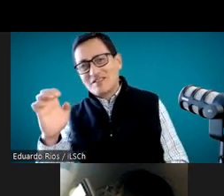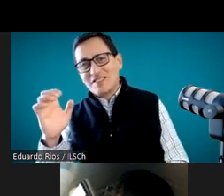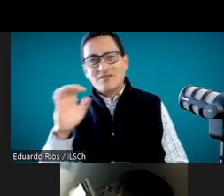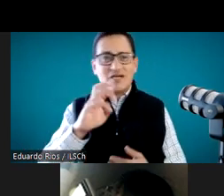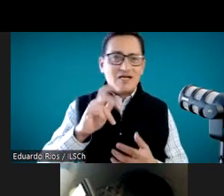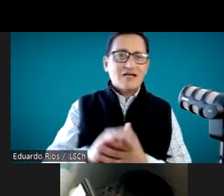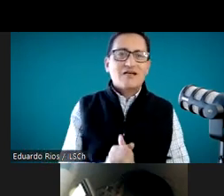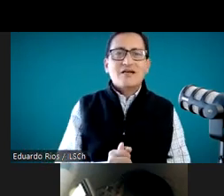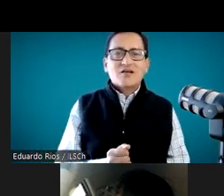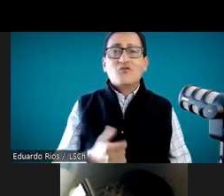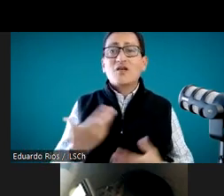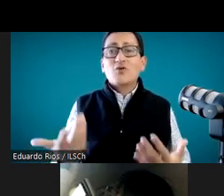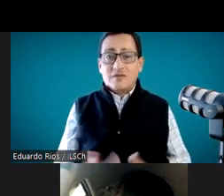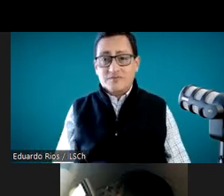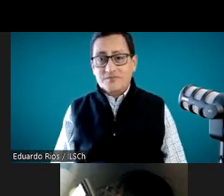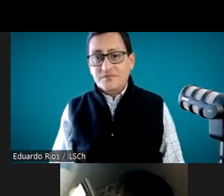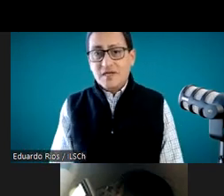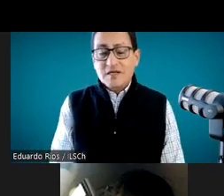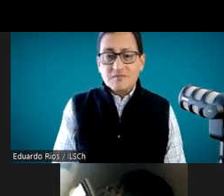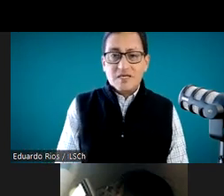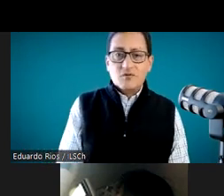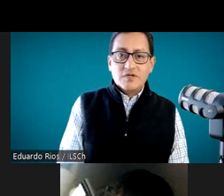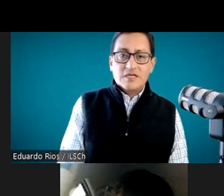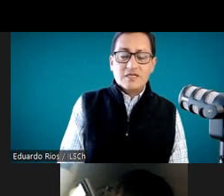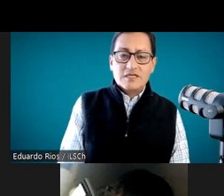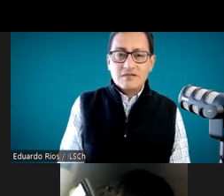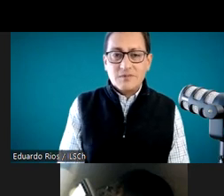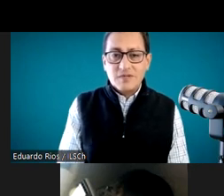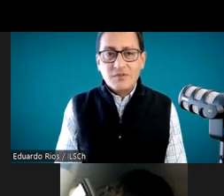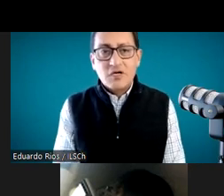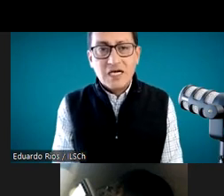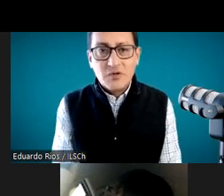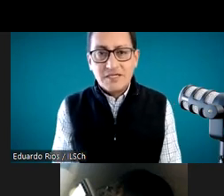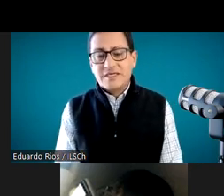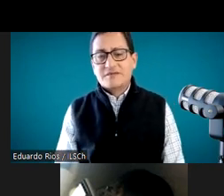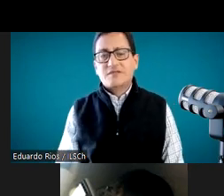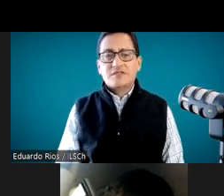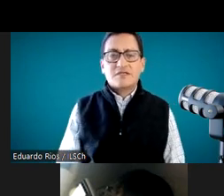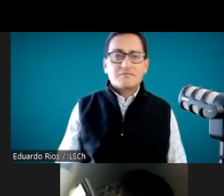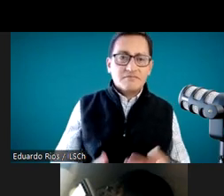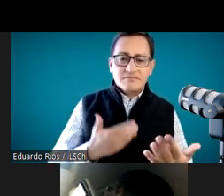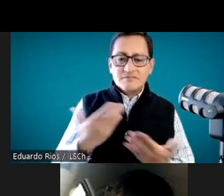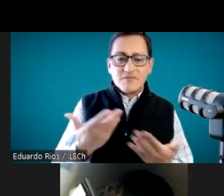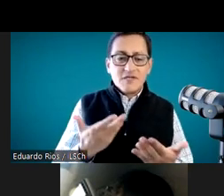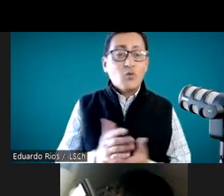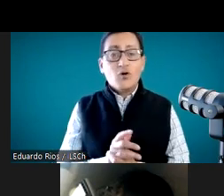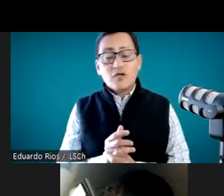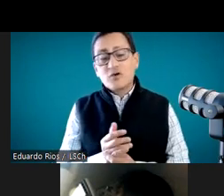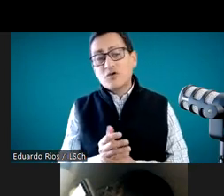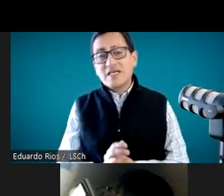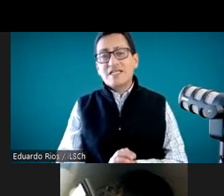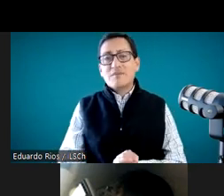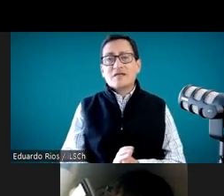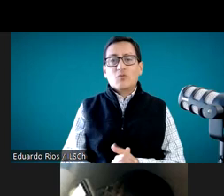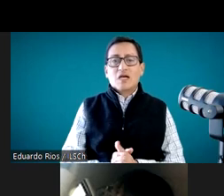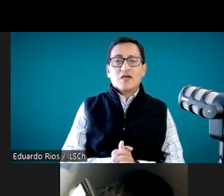hácelo así o acá, nos va a ayudar para poder aprender mejor la lengua de señas. Entonces, y